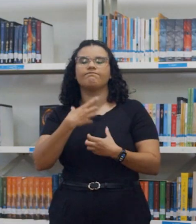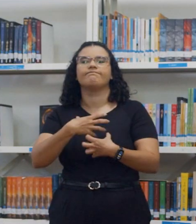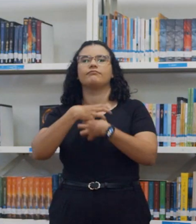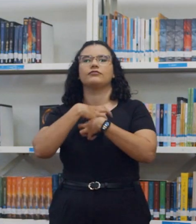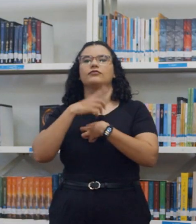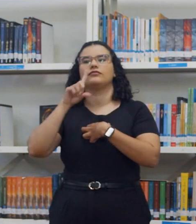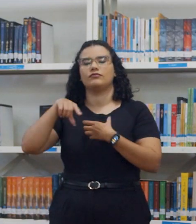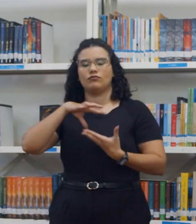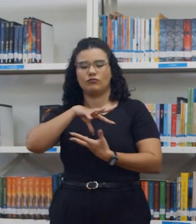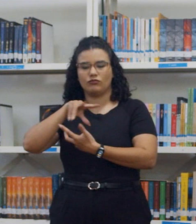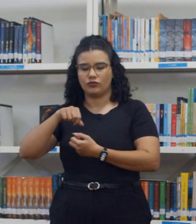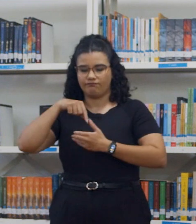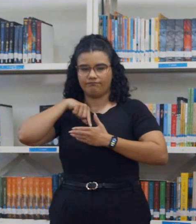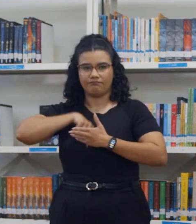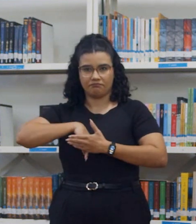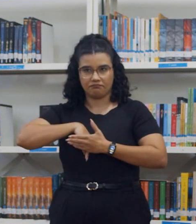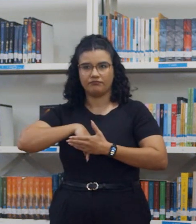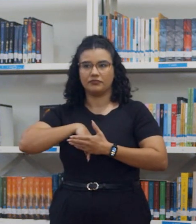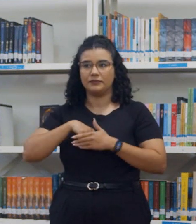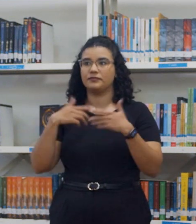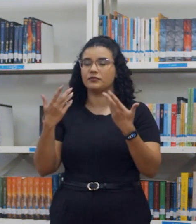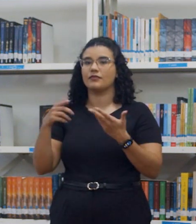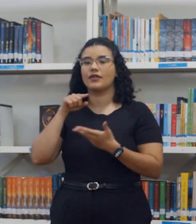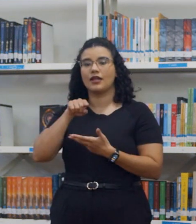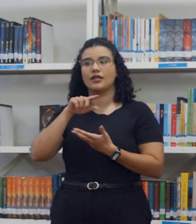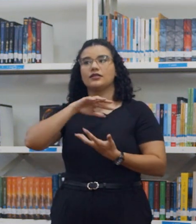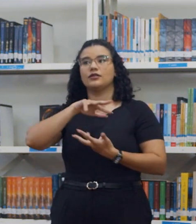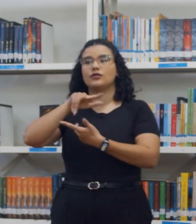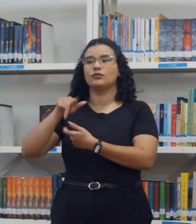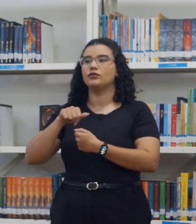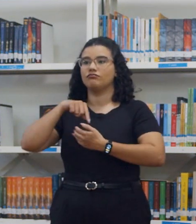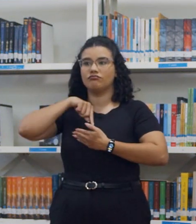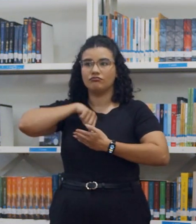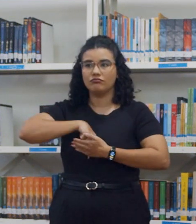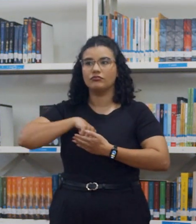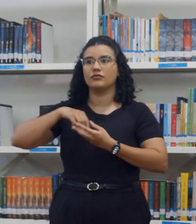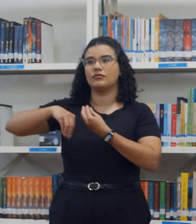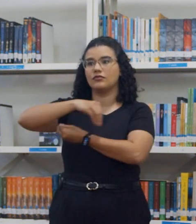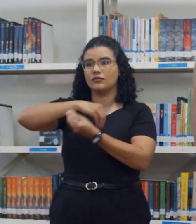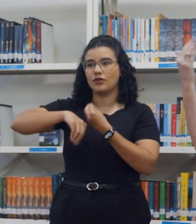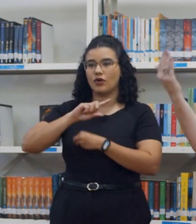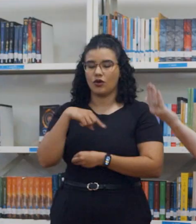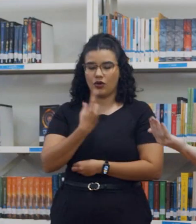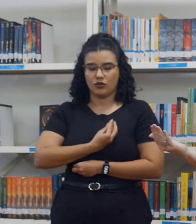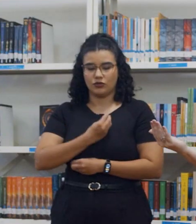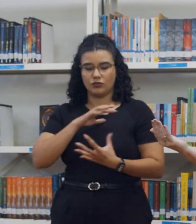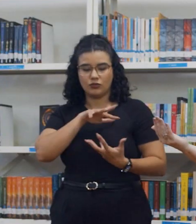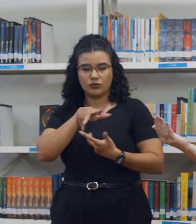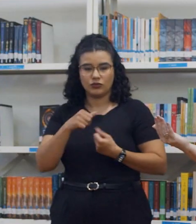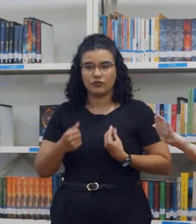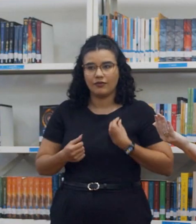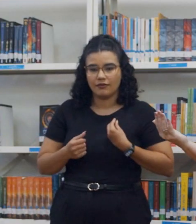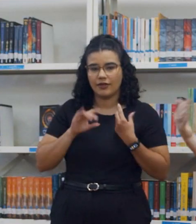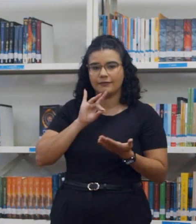que é o nosso mundo interno. E que quando esse mundo externo, ele atua no nosso mundo interno e a gente vai se